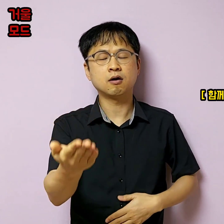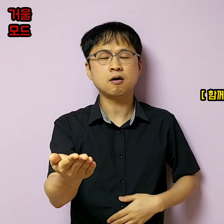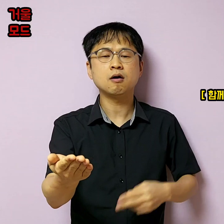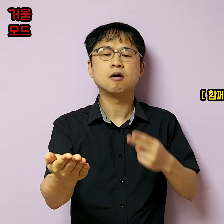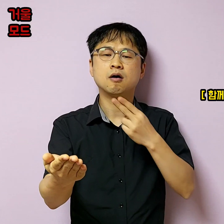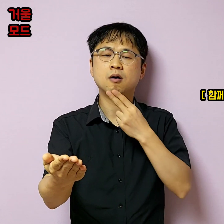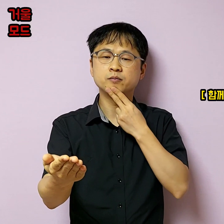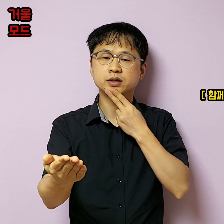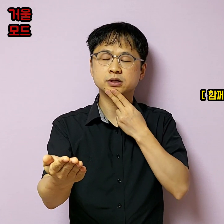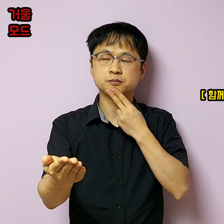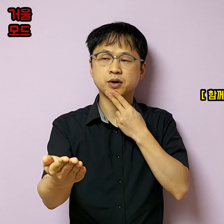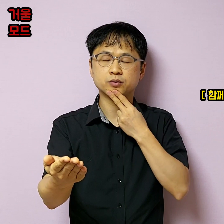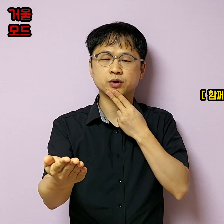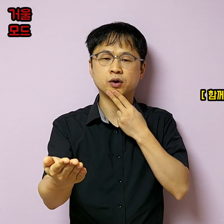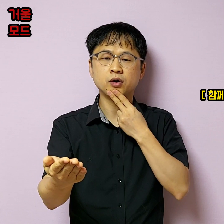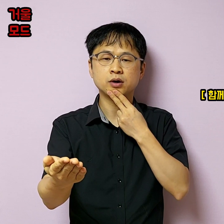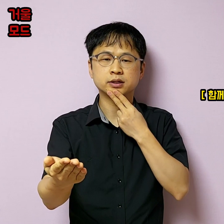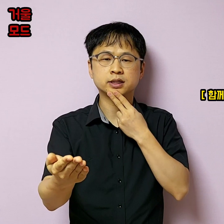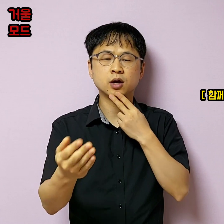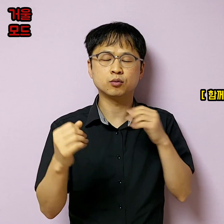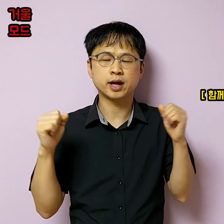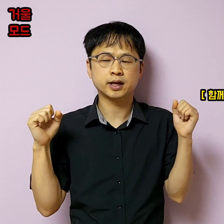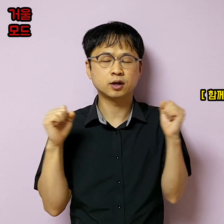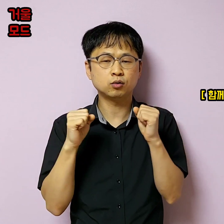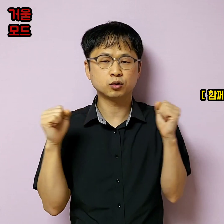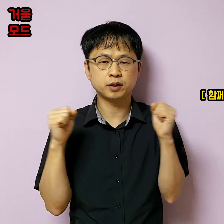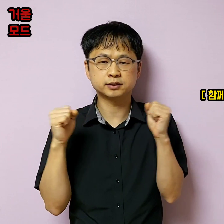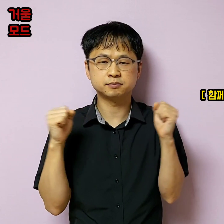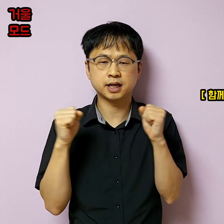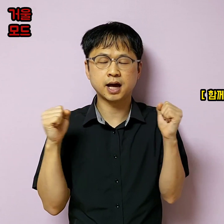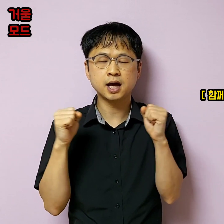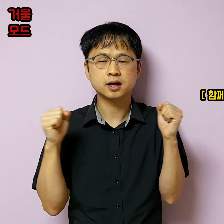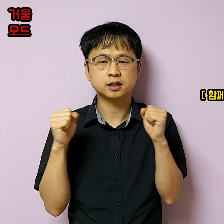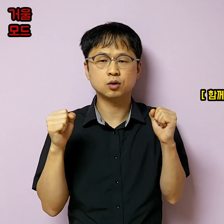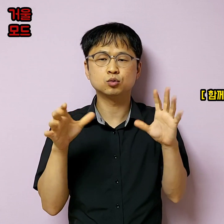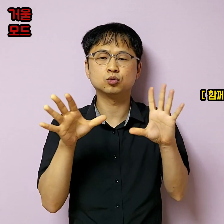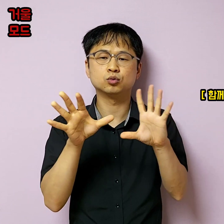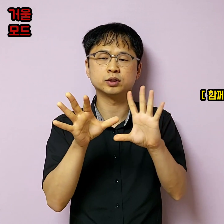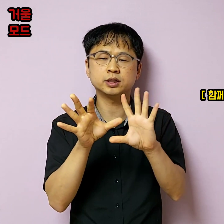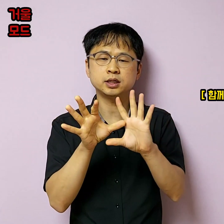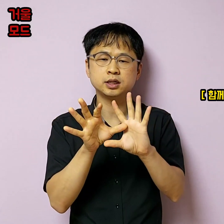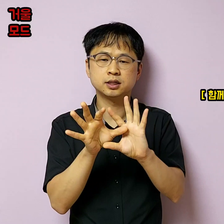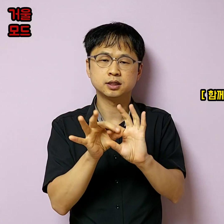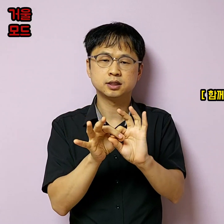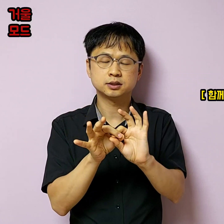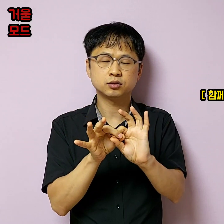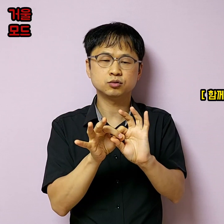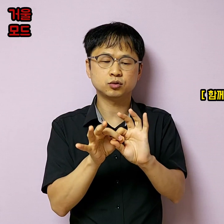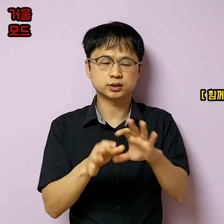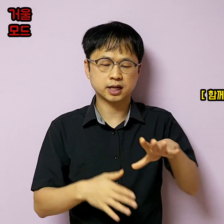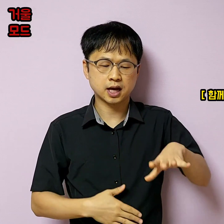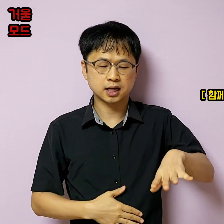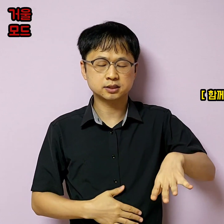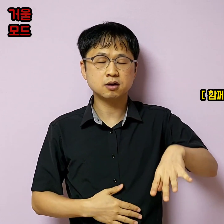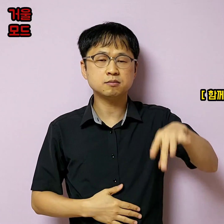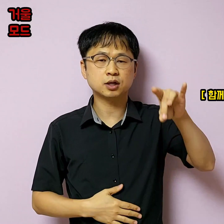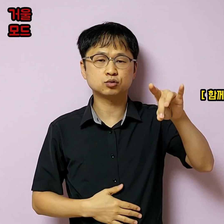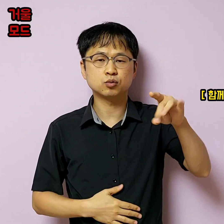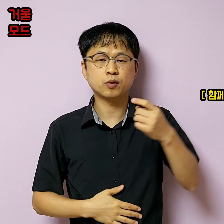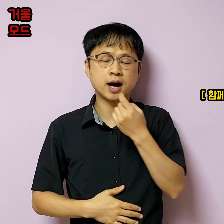너 없는은 배웠고요. 이 겨울에, 겨울도 배웠습니다. 겨울의 첫눈이 오잖아. 아까 처음이란